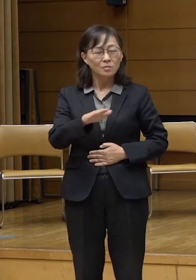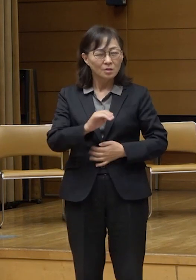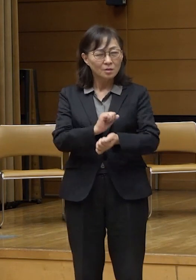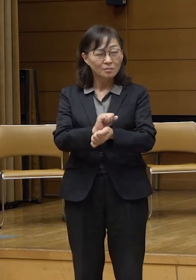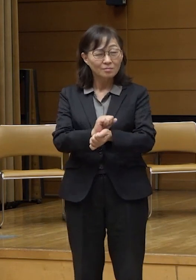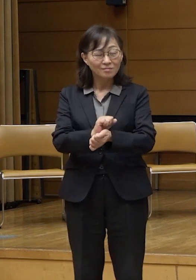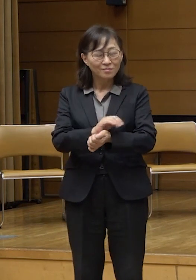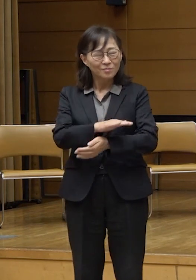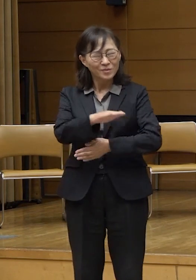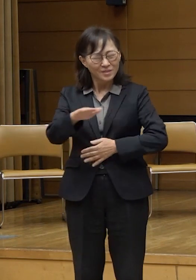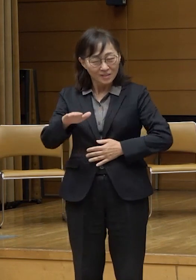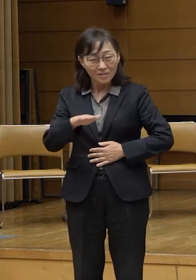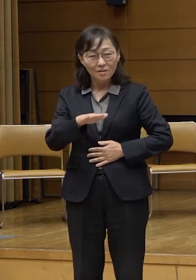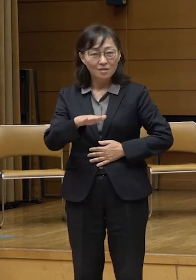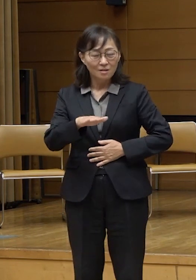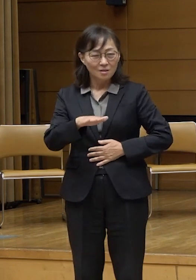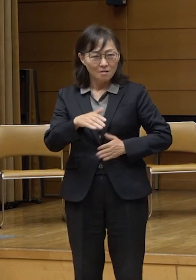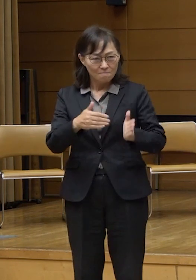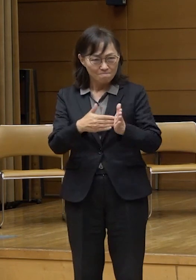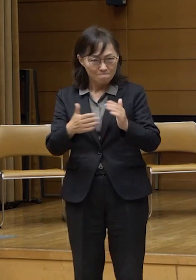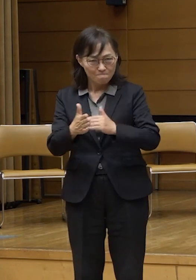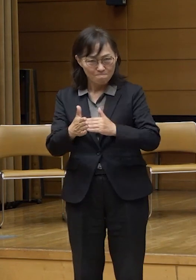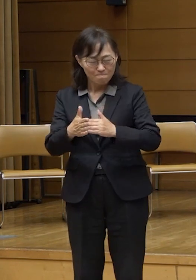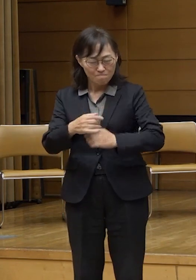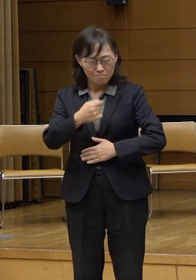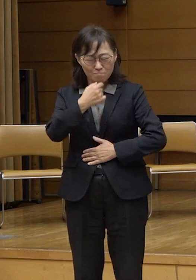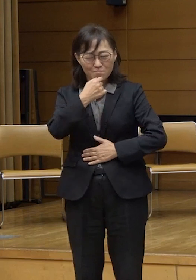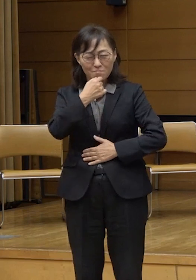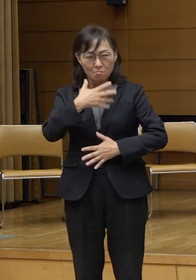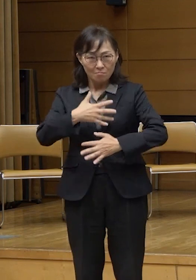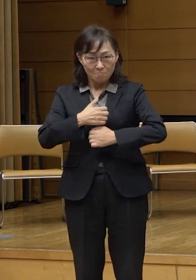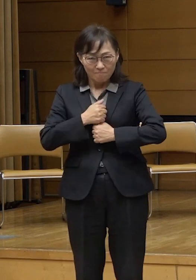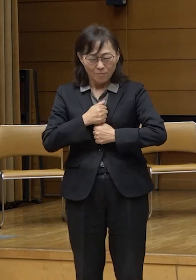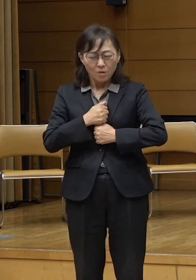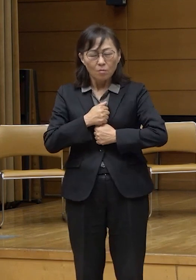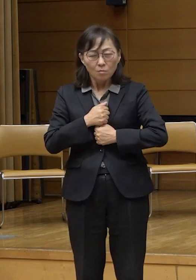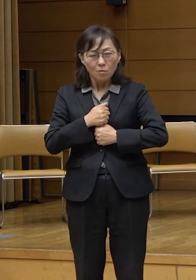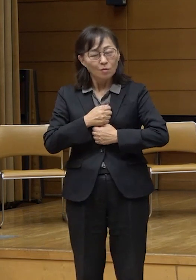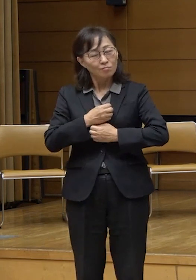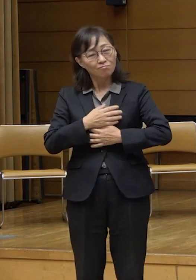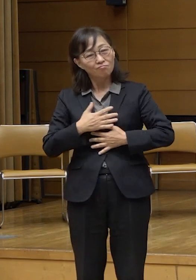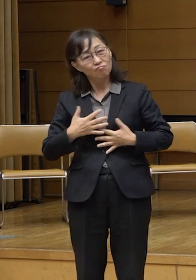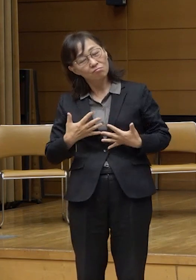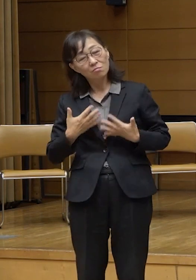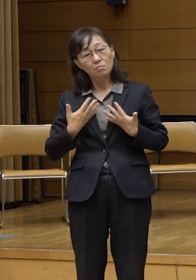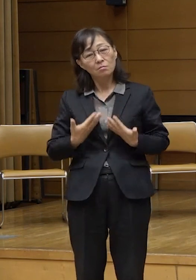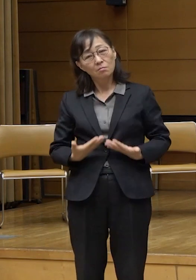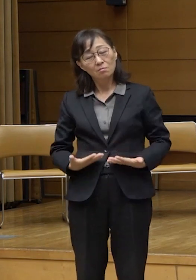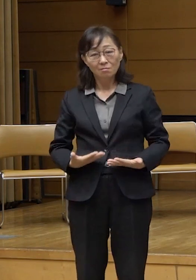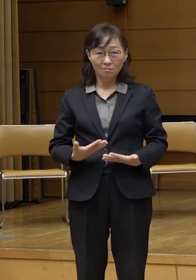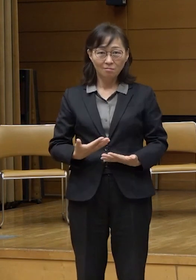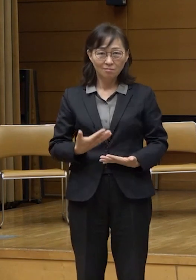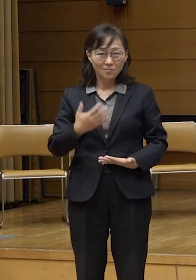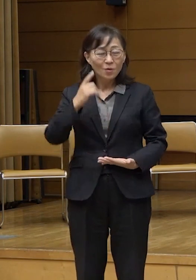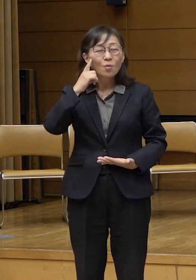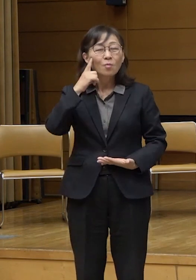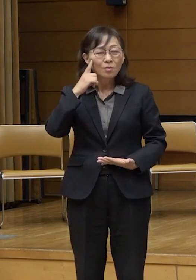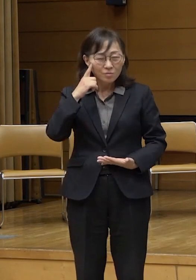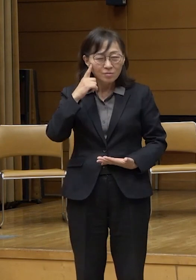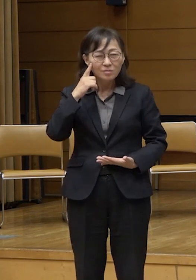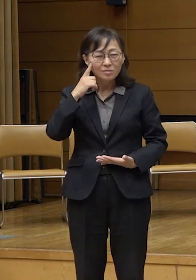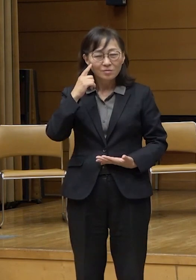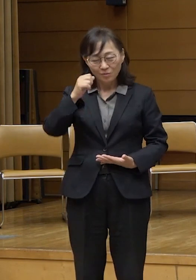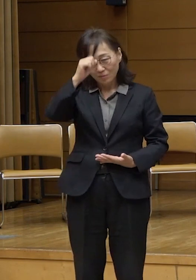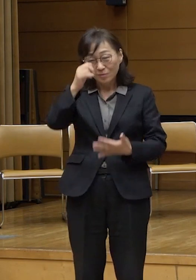印象を皆さん持っているのではないかというふうなのを、我々、県民の方々、そして患者さんからも受け取